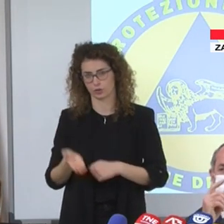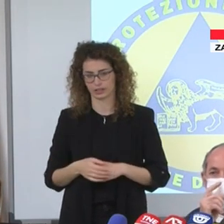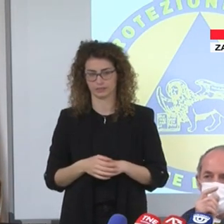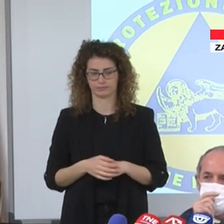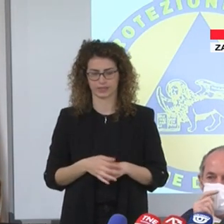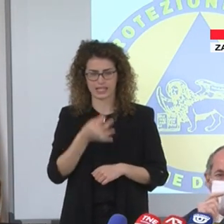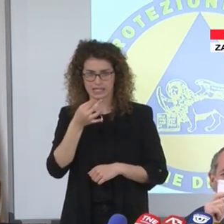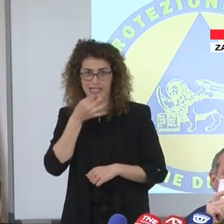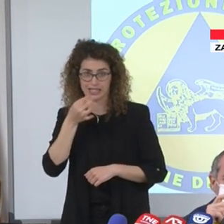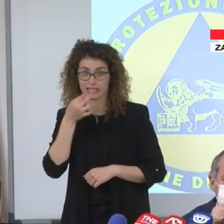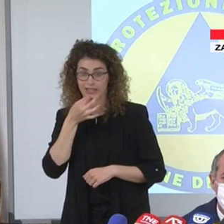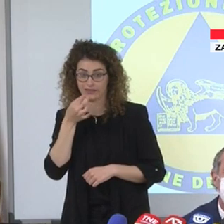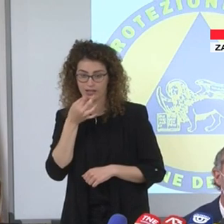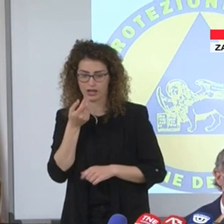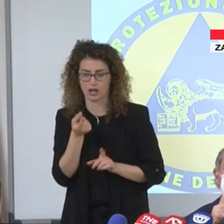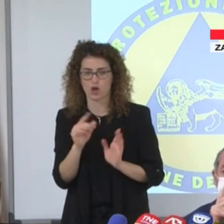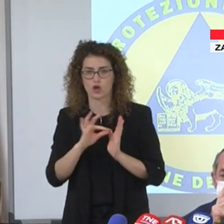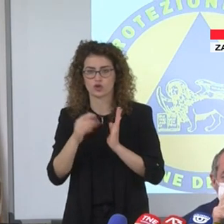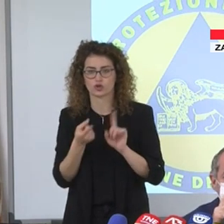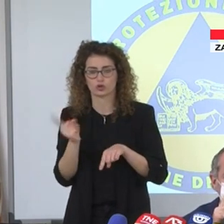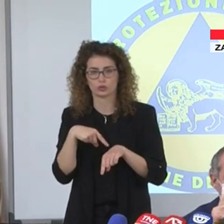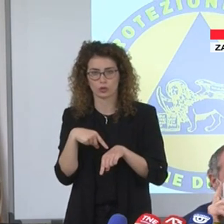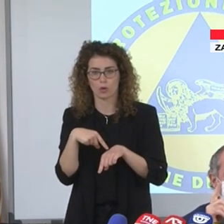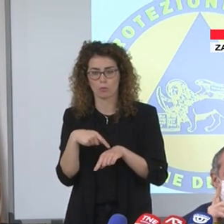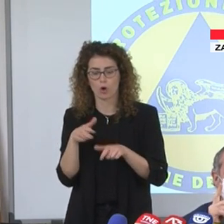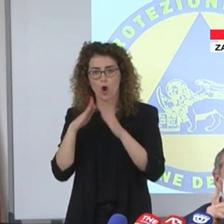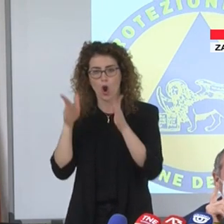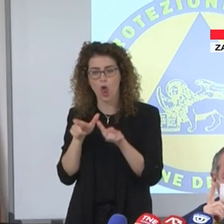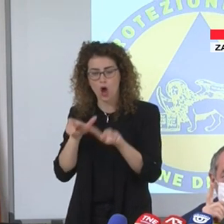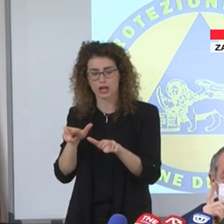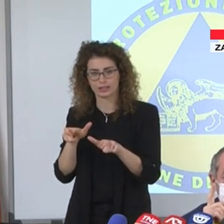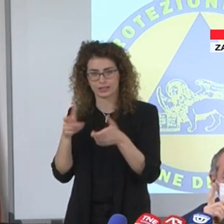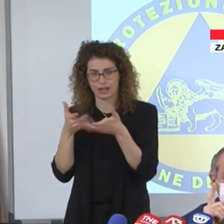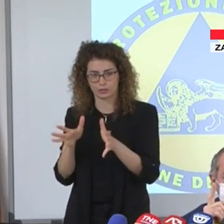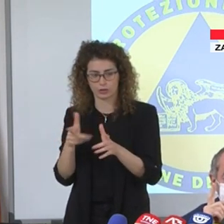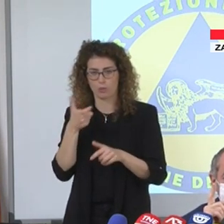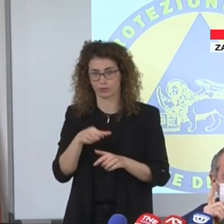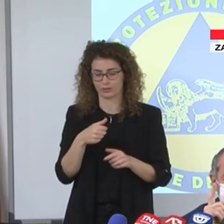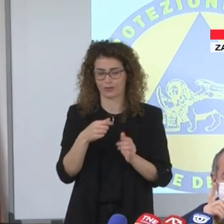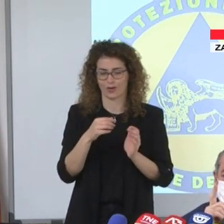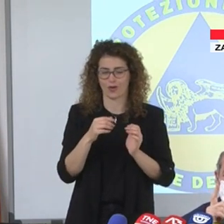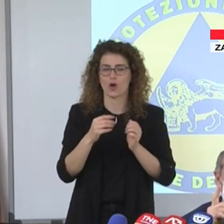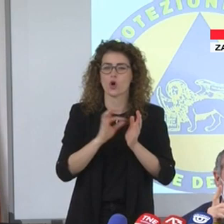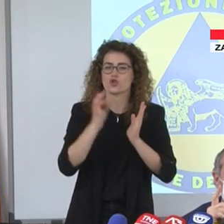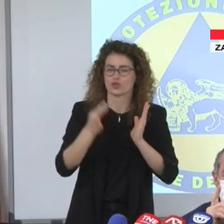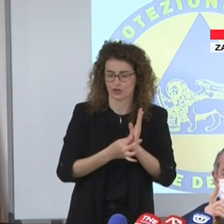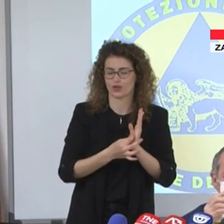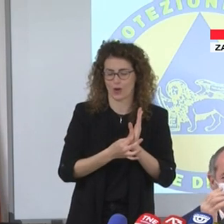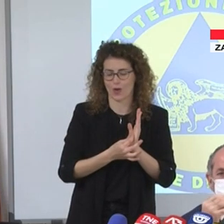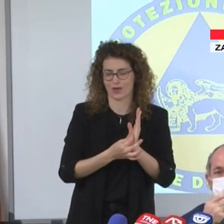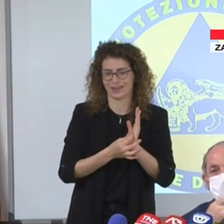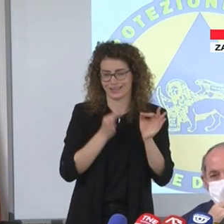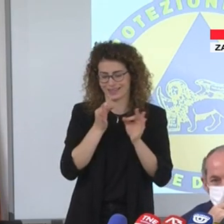Cioè vuol dire che noi uscivamo il giorno dopo dal lockdown, cioè perché le date hanno un senso, ci avete capito? Cioè